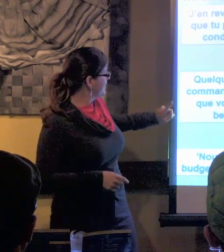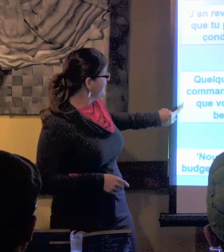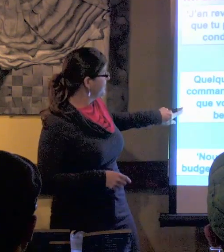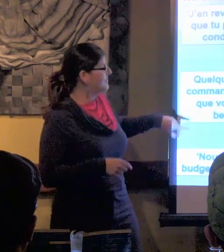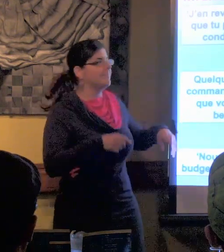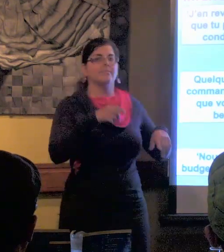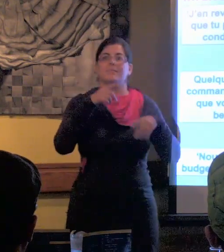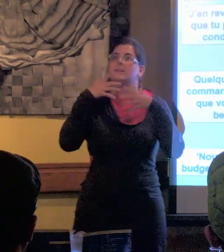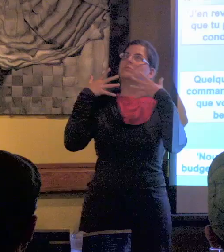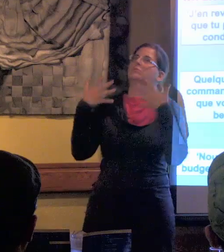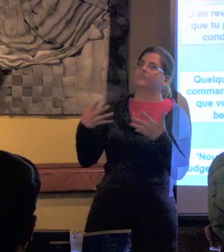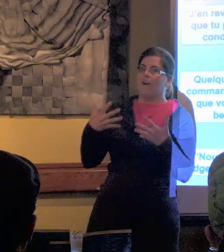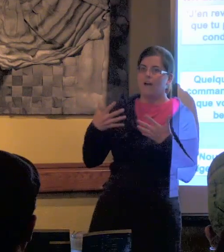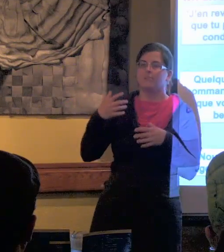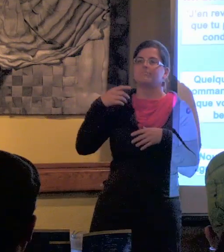enfants sourds.